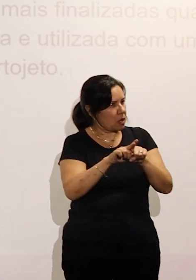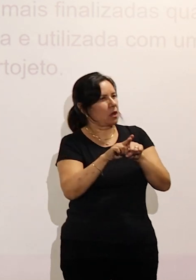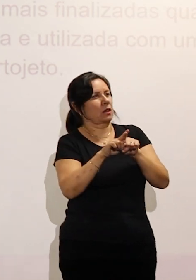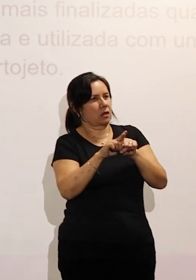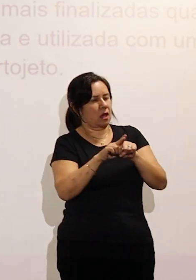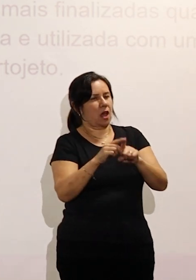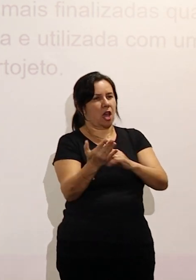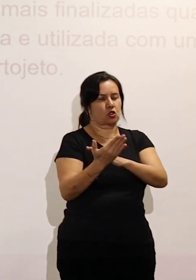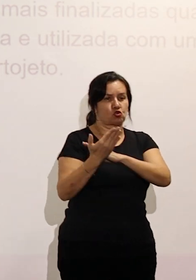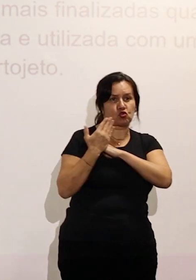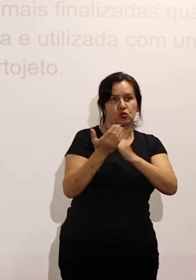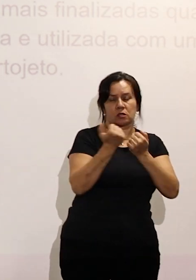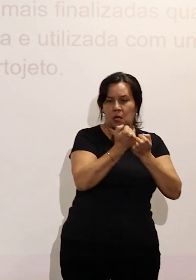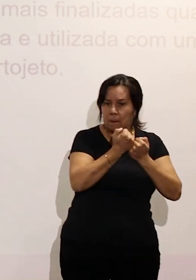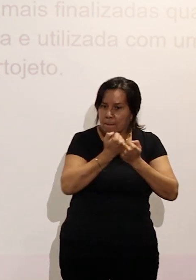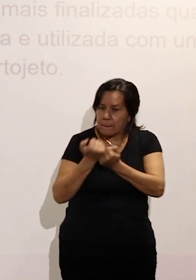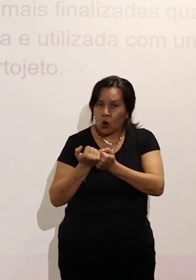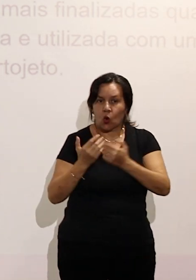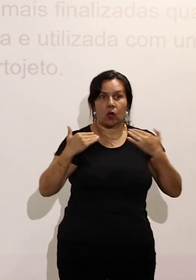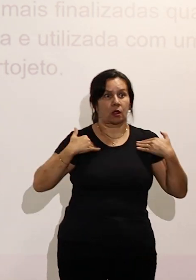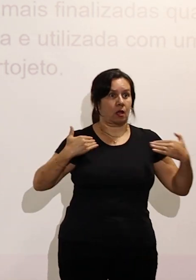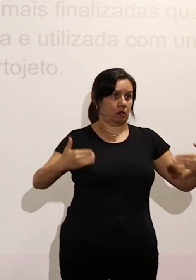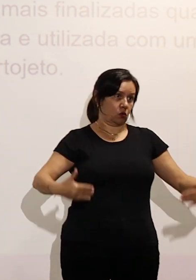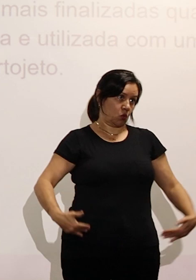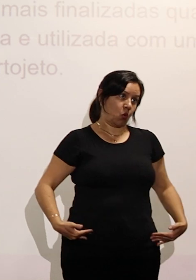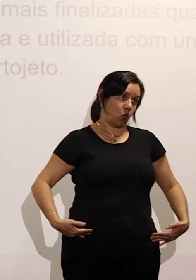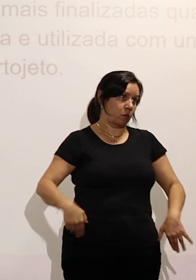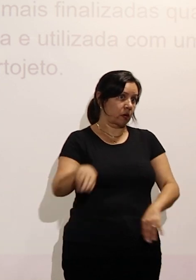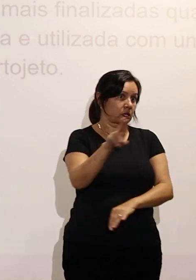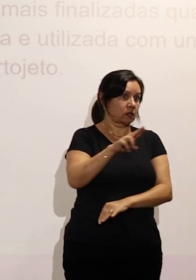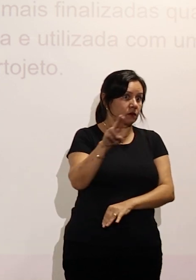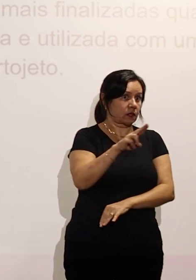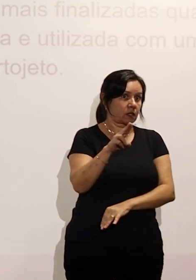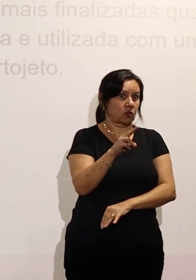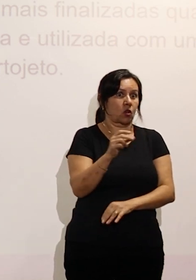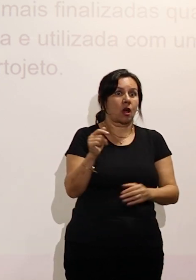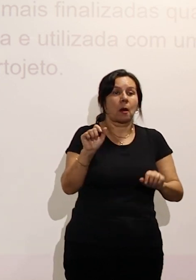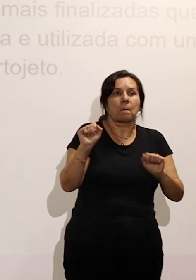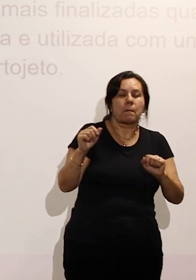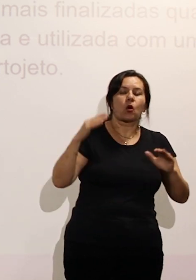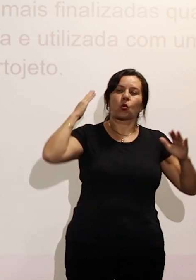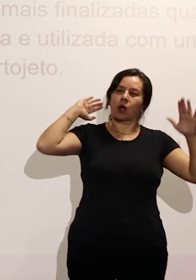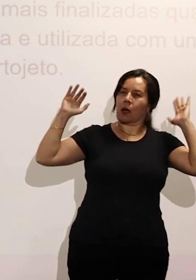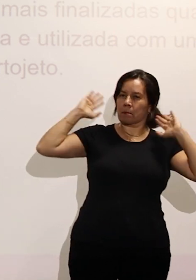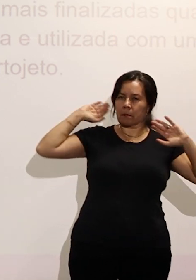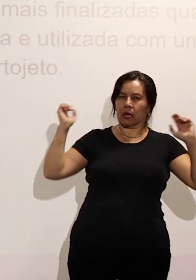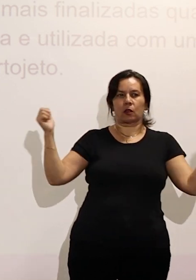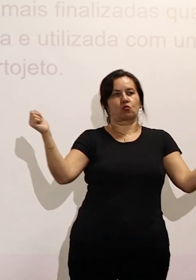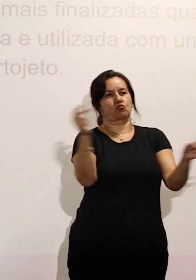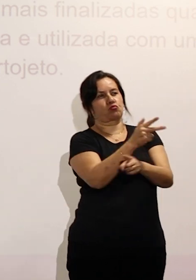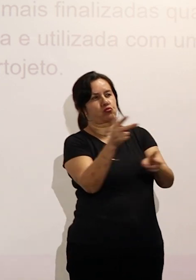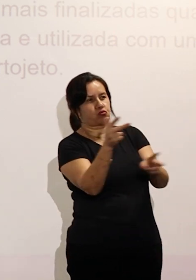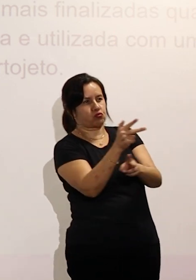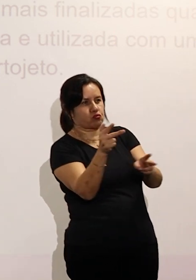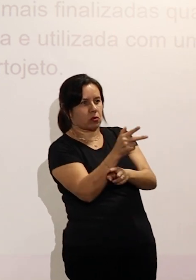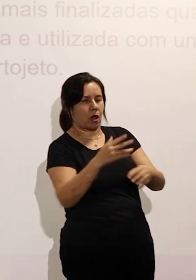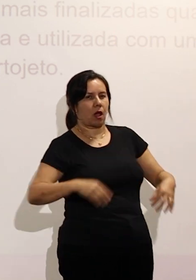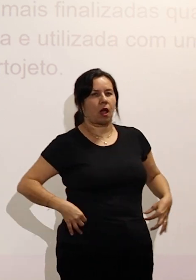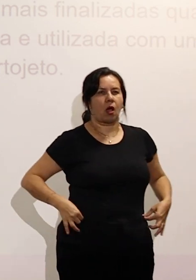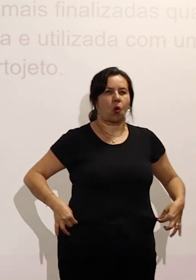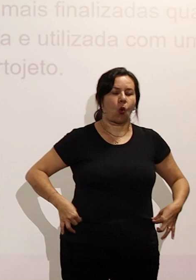ideia melhorzinha da vestimenta dos personagens, ver se vai ter vento, então se o cabelo, a vestimenta está esvoaçando no vento,